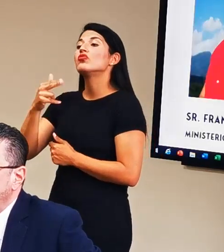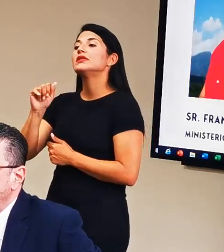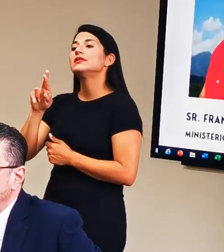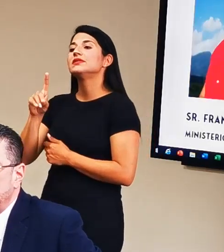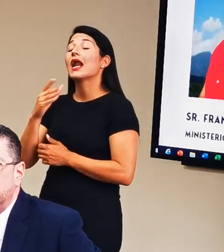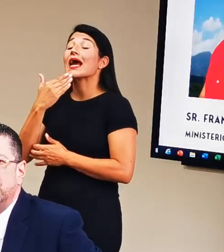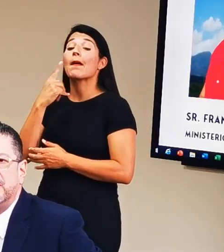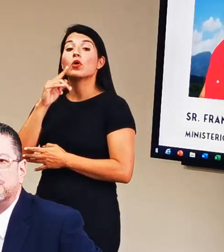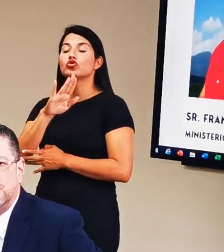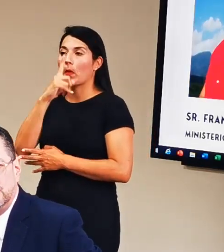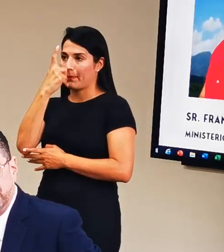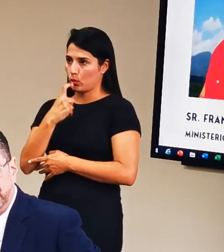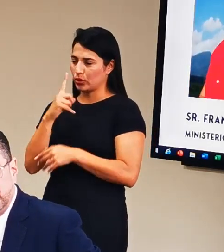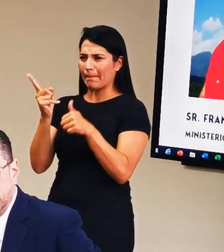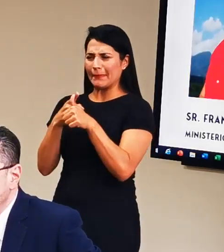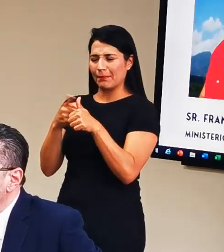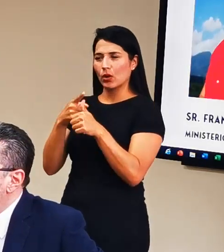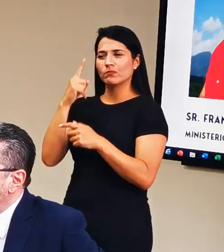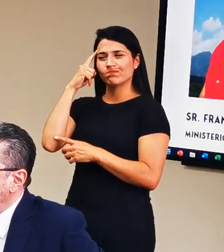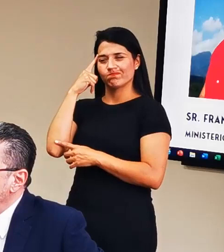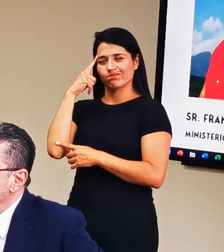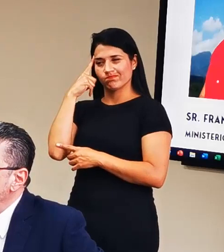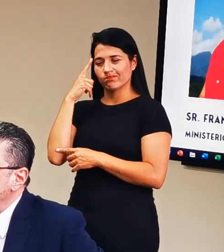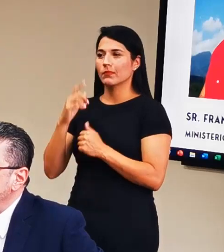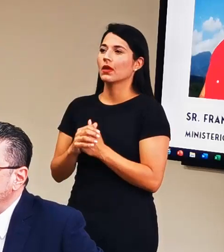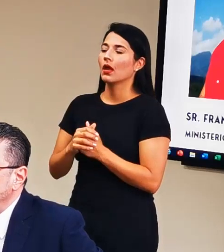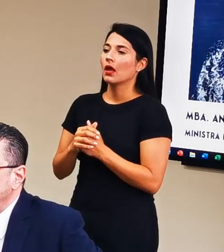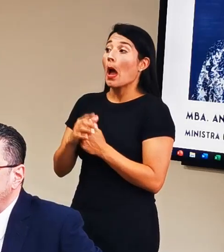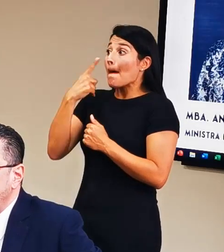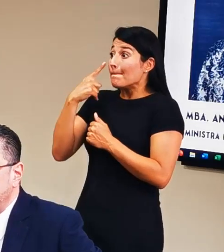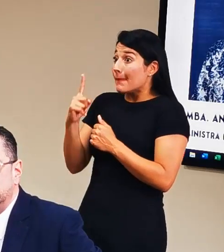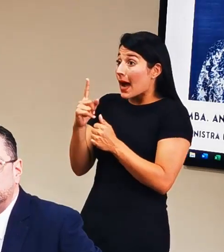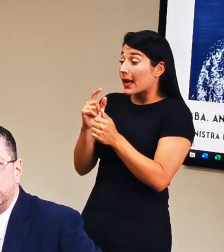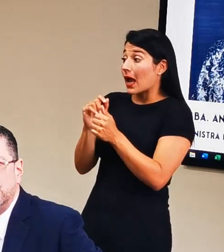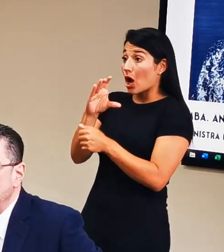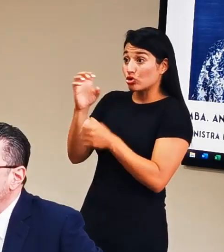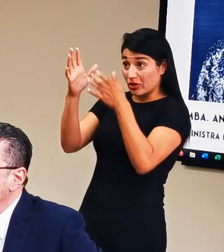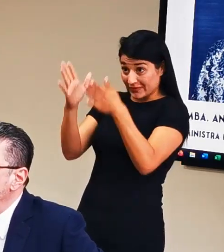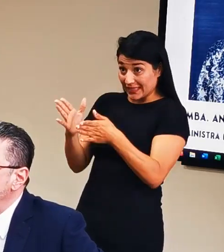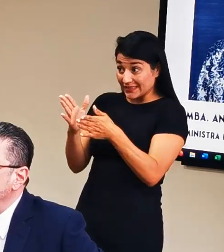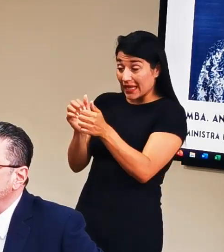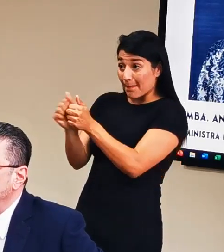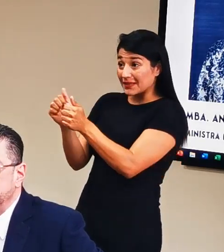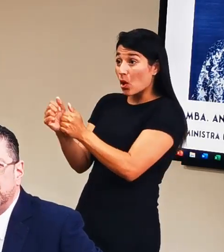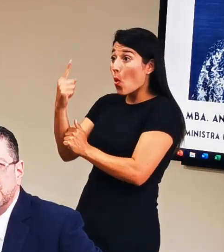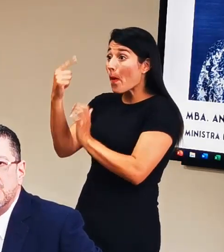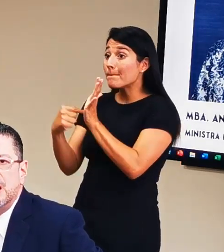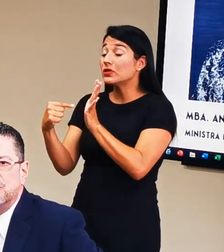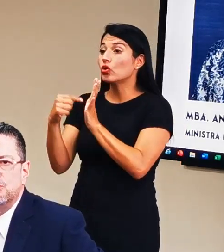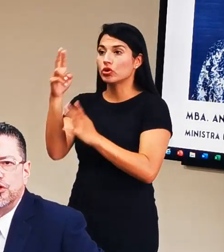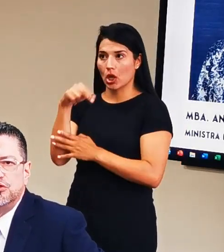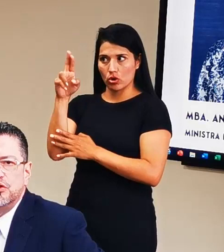la pregunta. Primero una reflexión. Para la enorme mayoría de los costarricenses hoy,